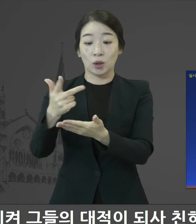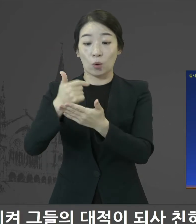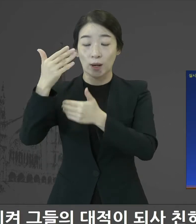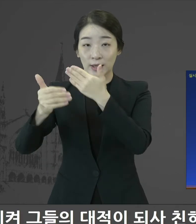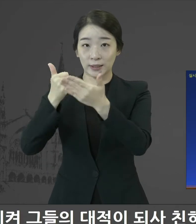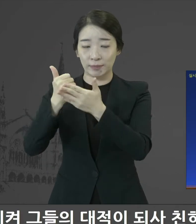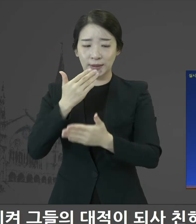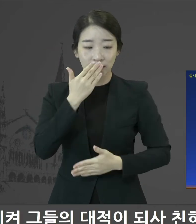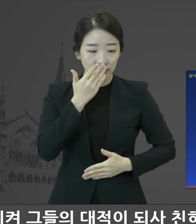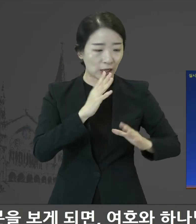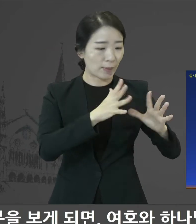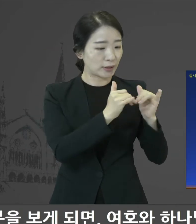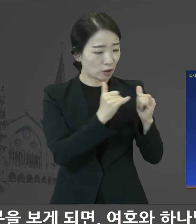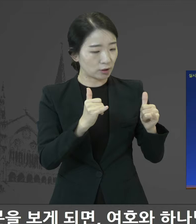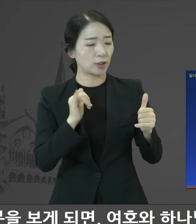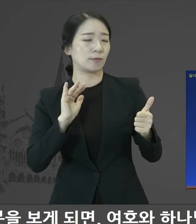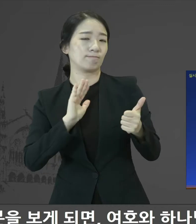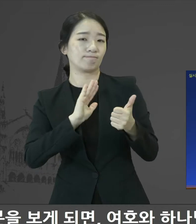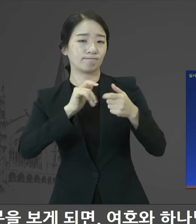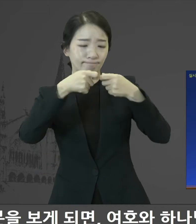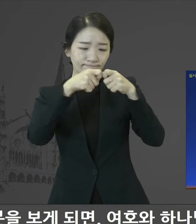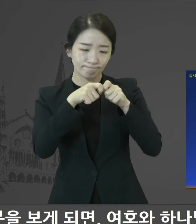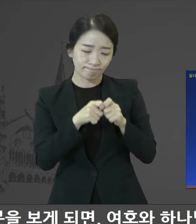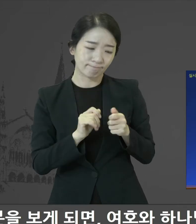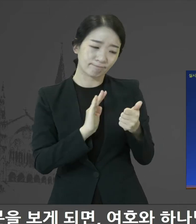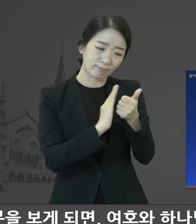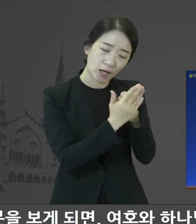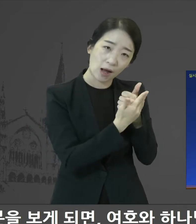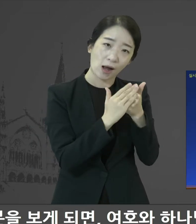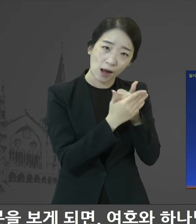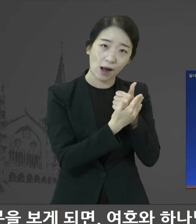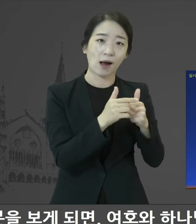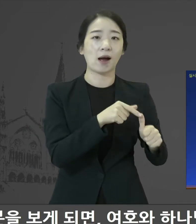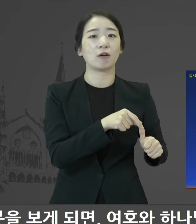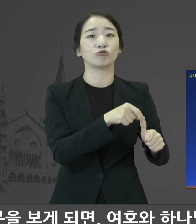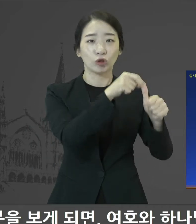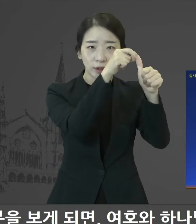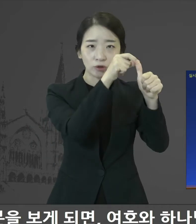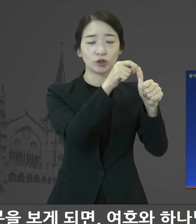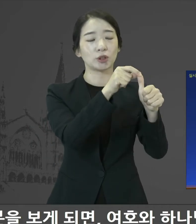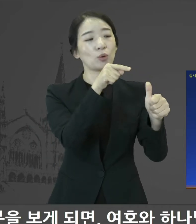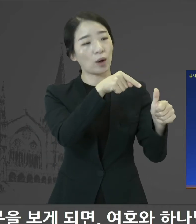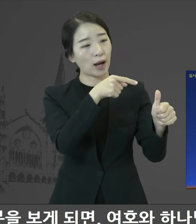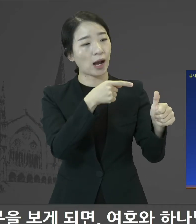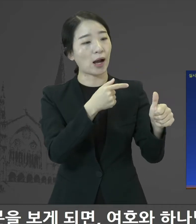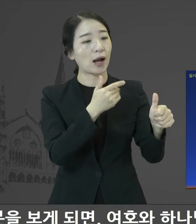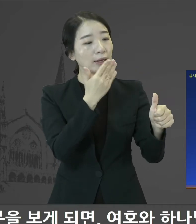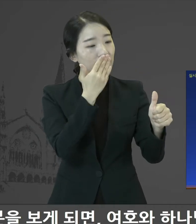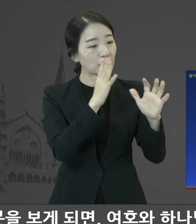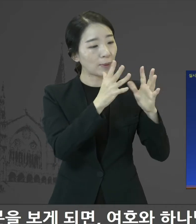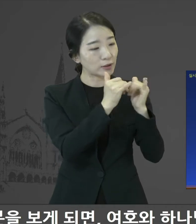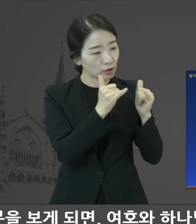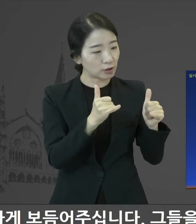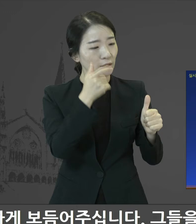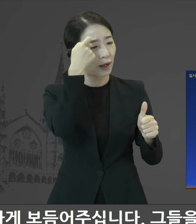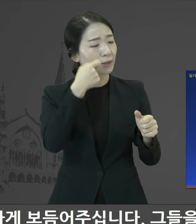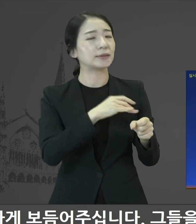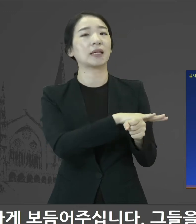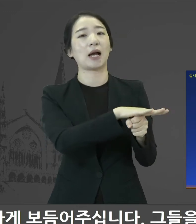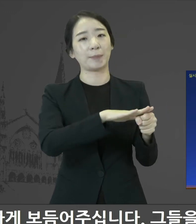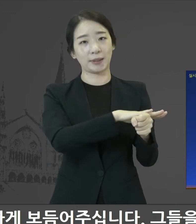아주 세밀하게 보듬어 주신 겁니다. 그들을 구원해 주시고 그들을 인정해 주시고 그들에게 많은 자비와